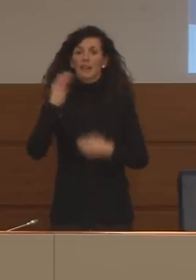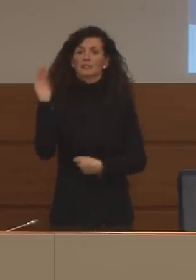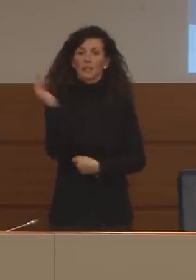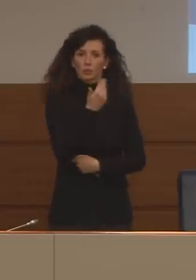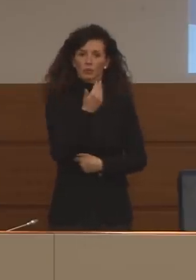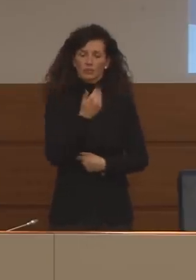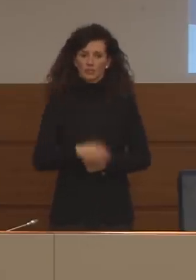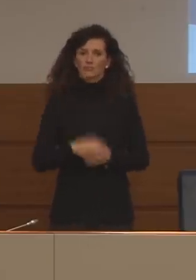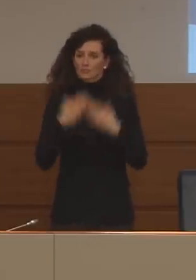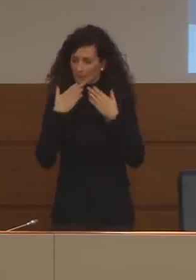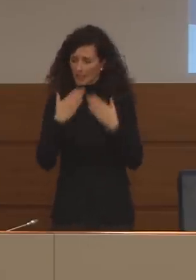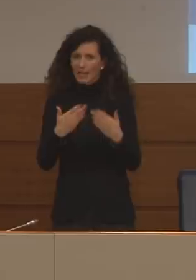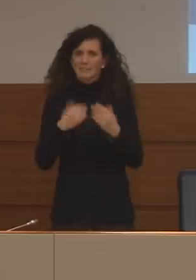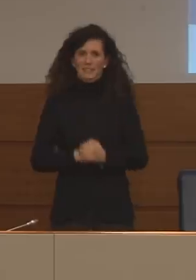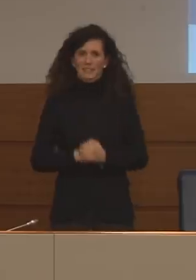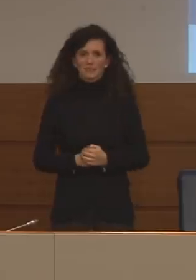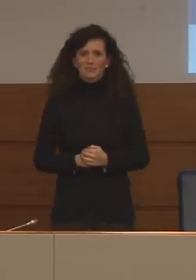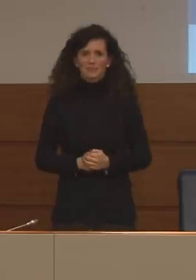grazie